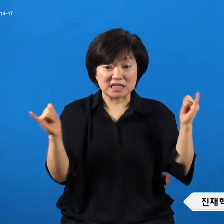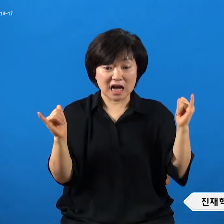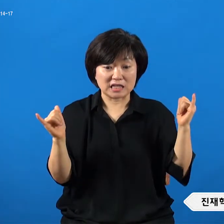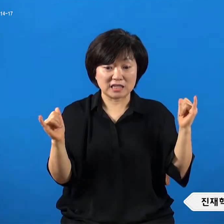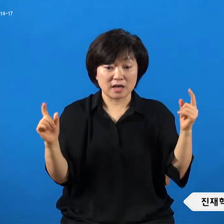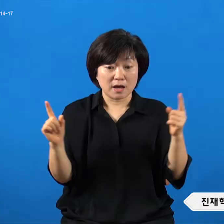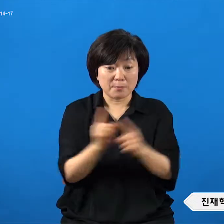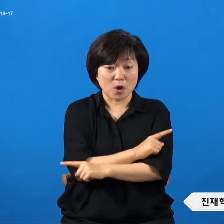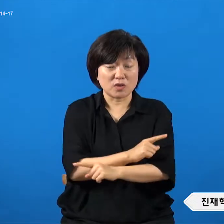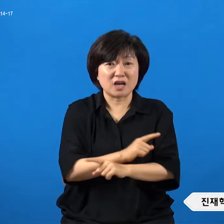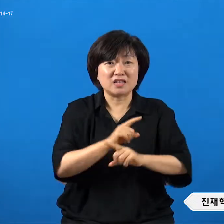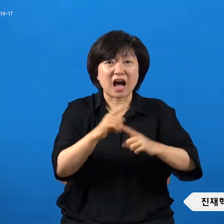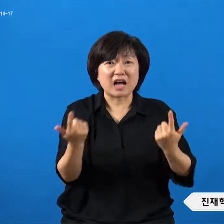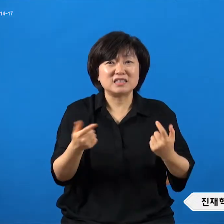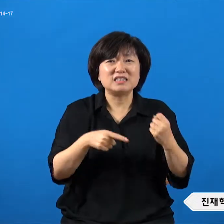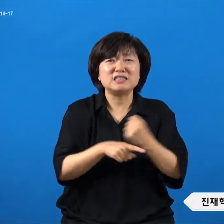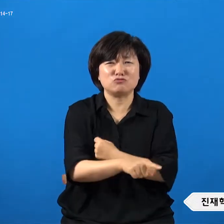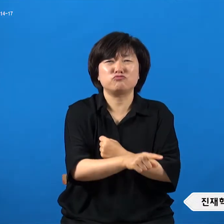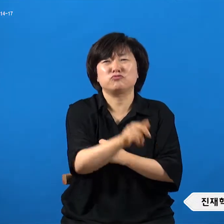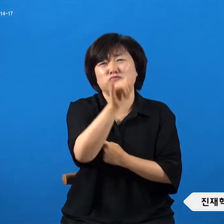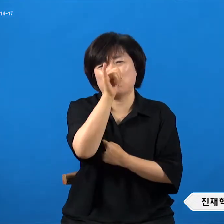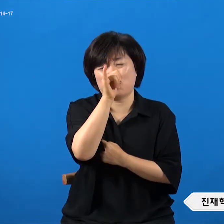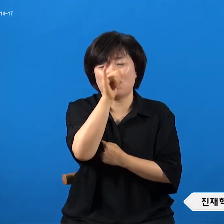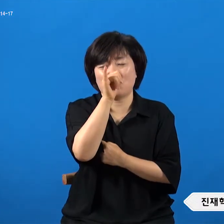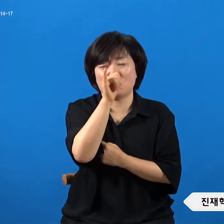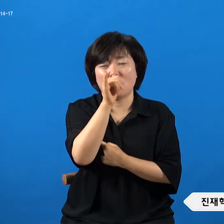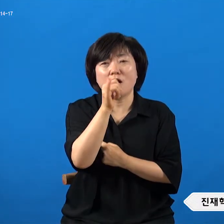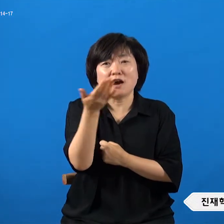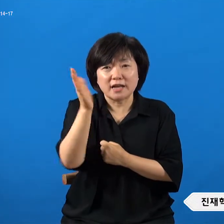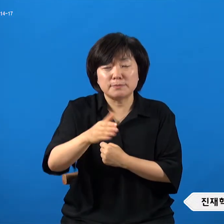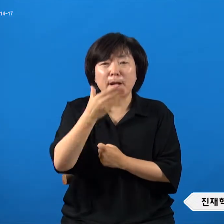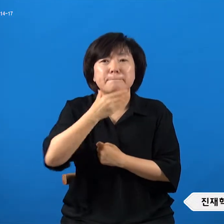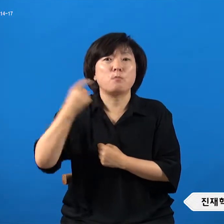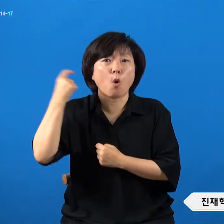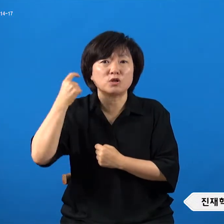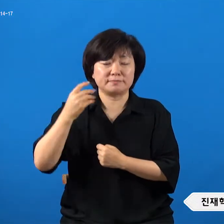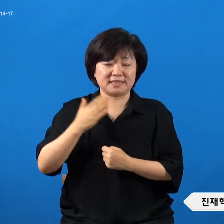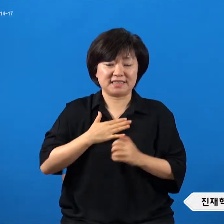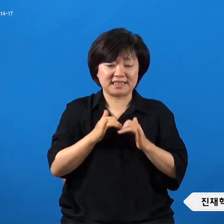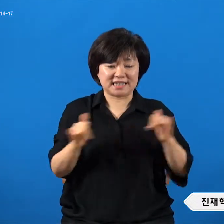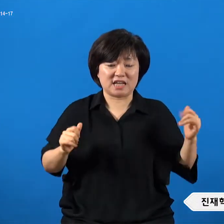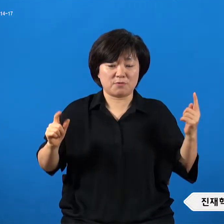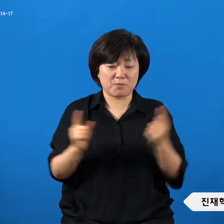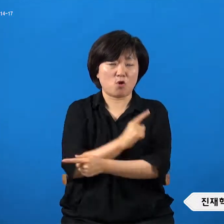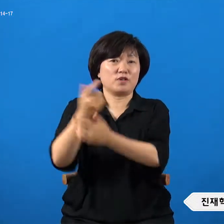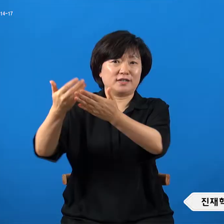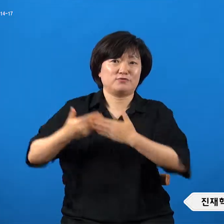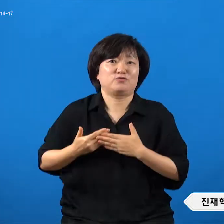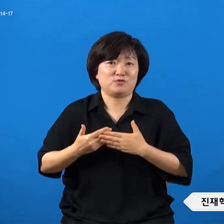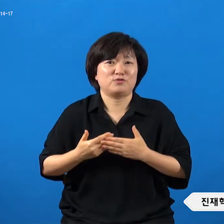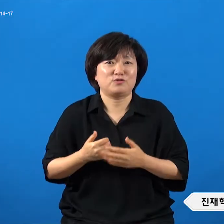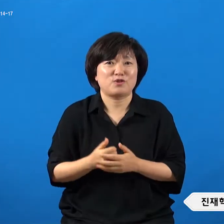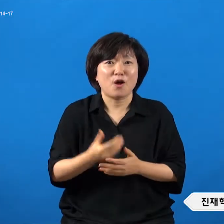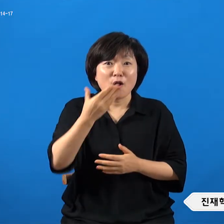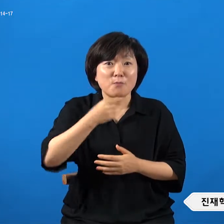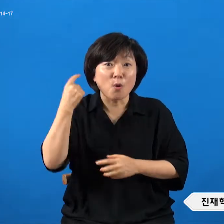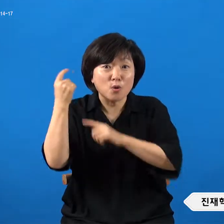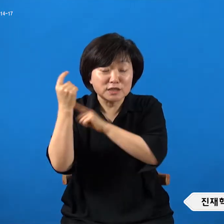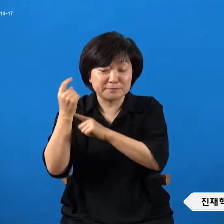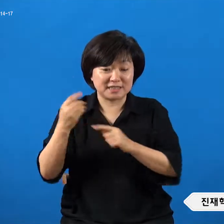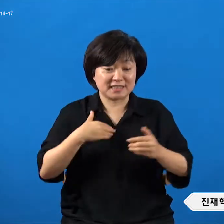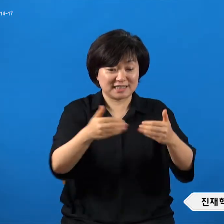인간이 변하지 않을 수 있는 이유들이 얼마나 많이 있는지 모릅니다. 그런데 복음이 인간을 변화시킵니다. 복음이 우리의